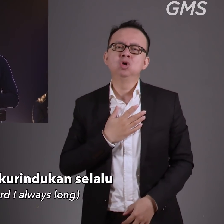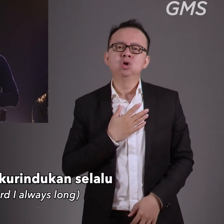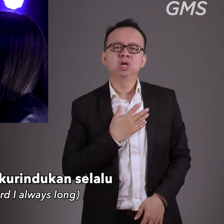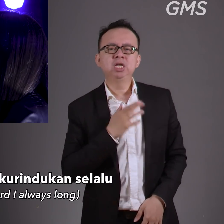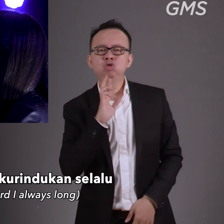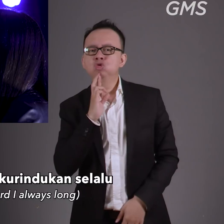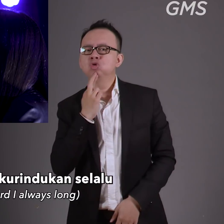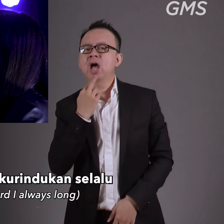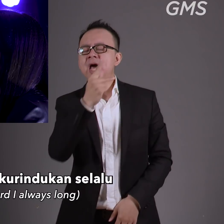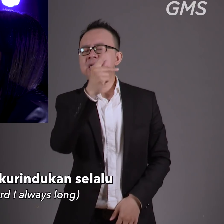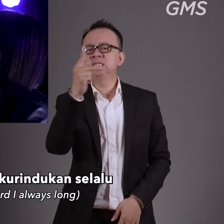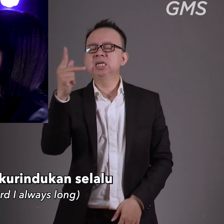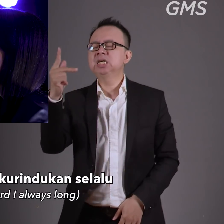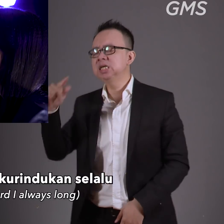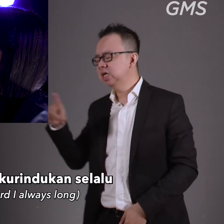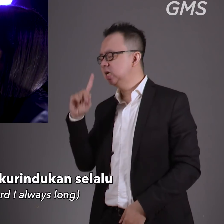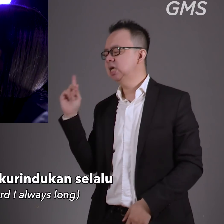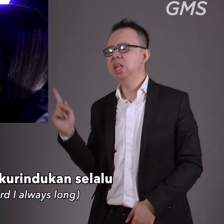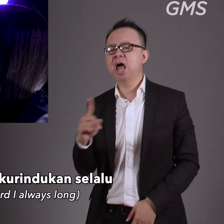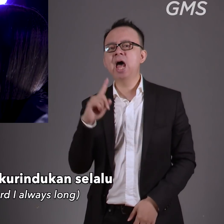Tuhanku, rindukan